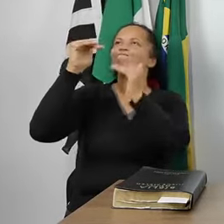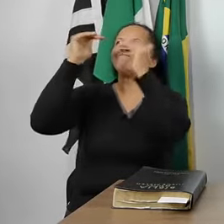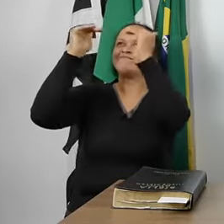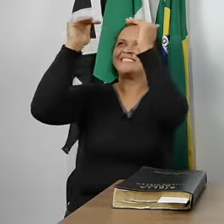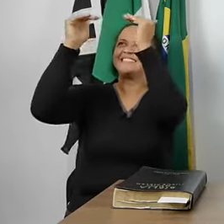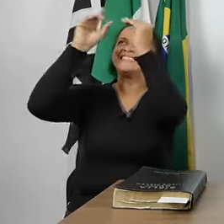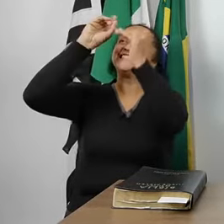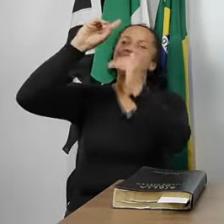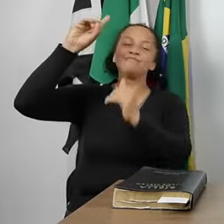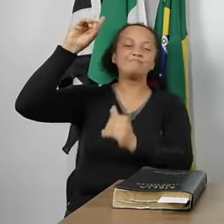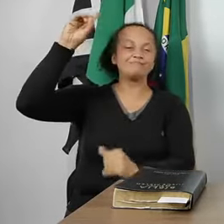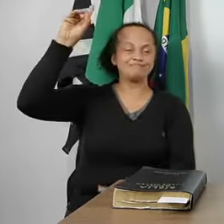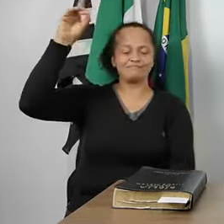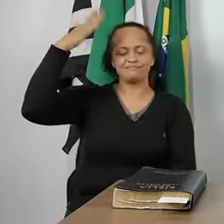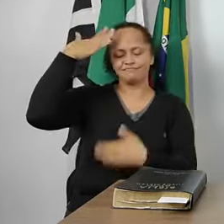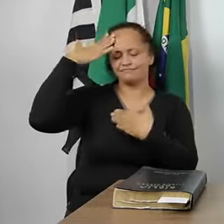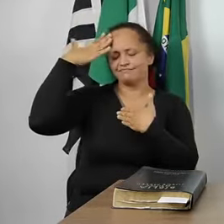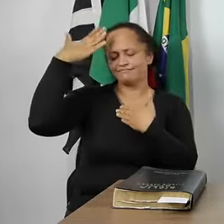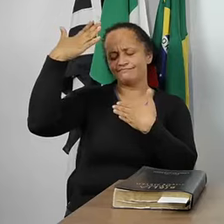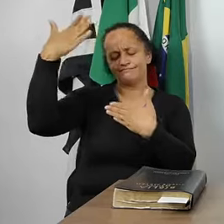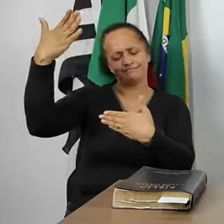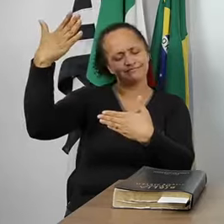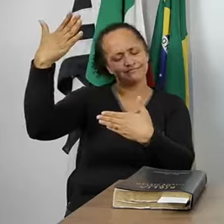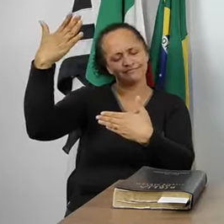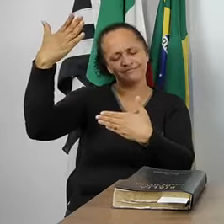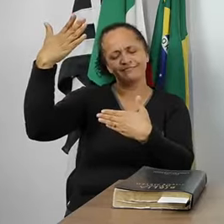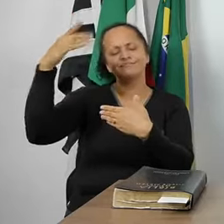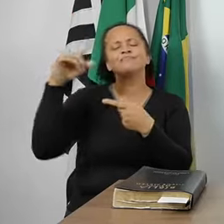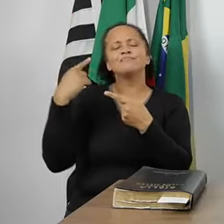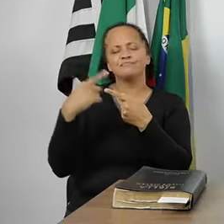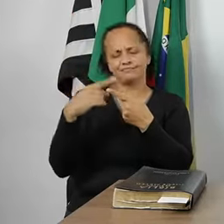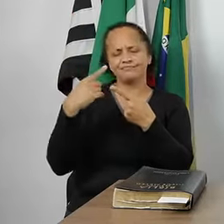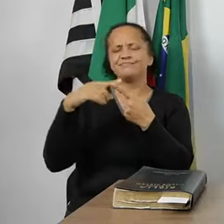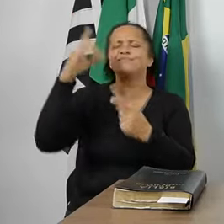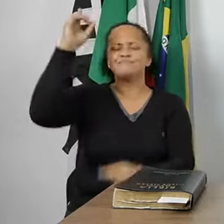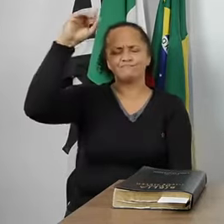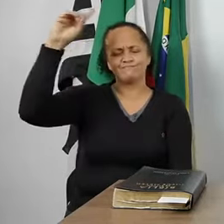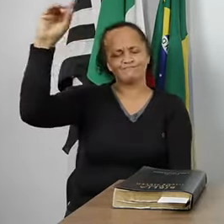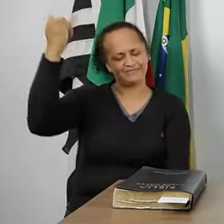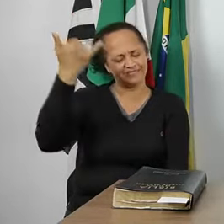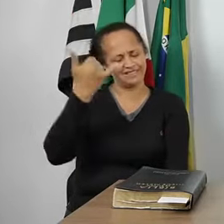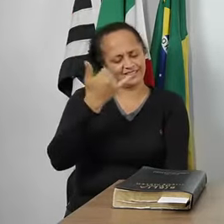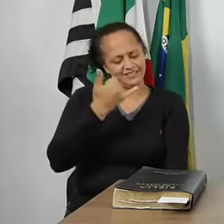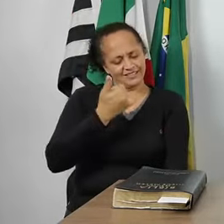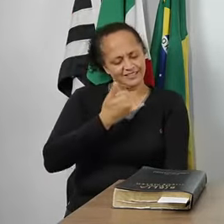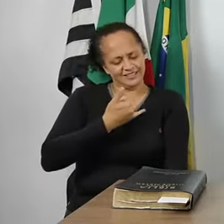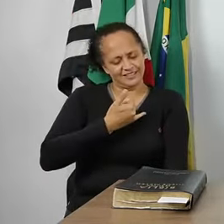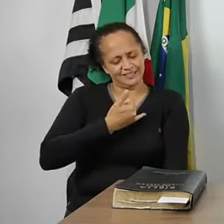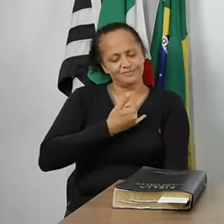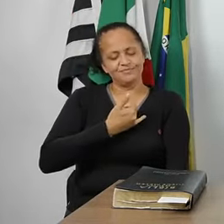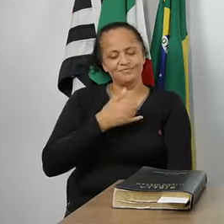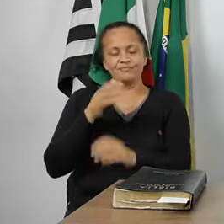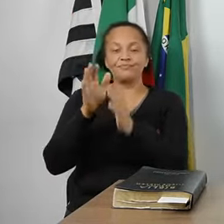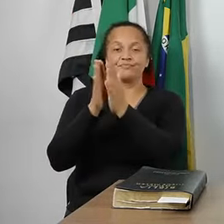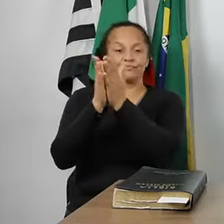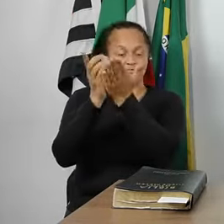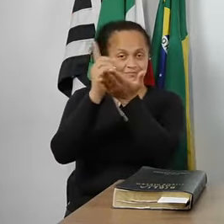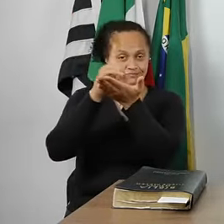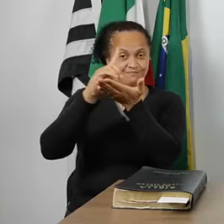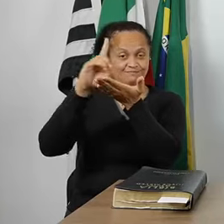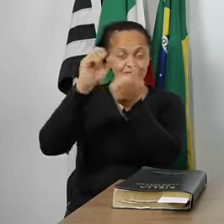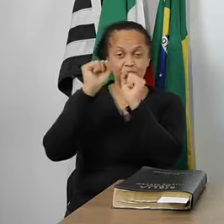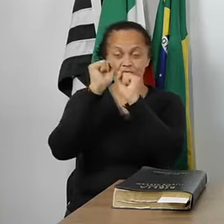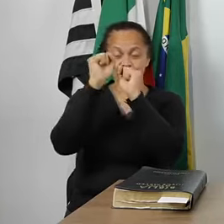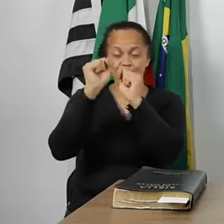nesta noite e te agradecemos, Pai, porque o Senhor falará conosco. A sua palavra é poderosa,